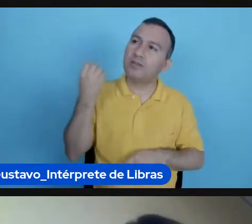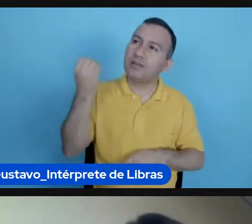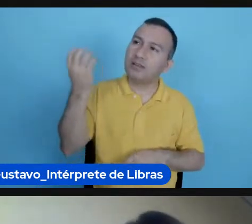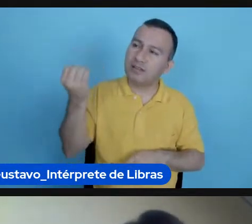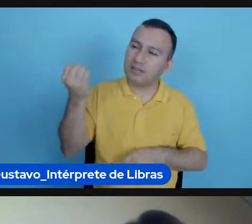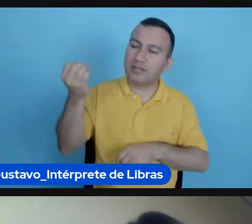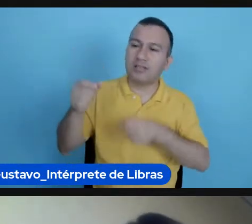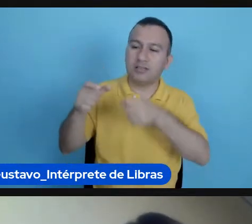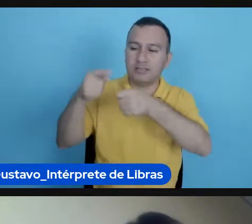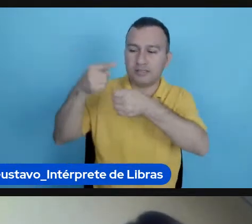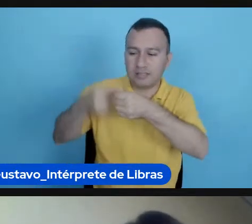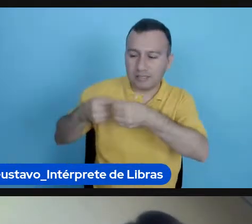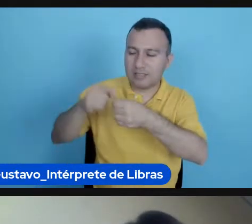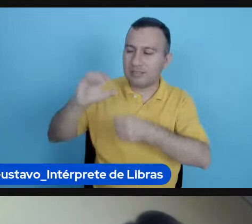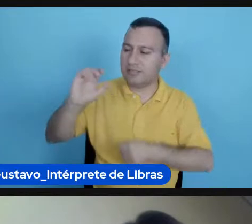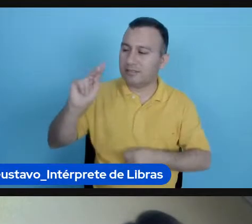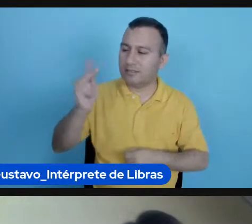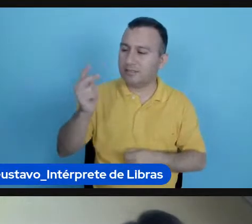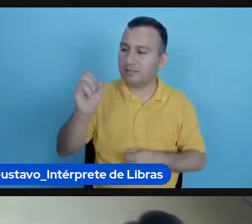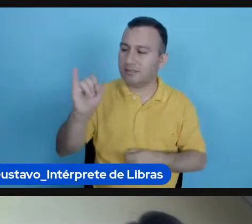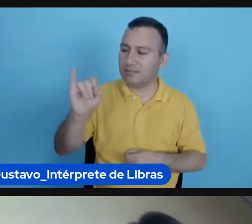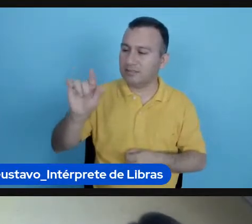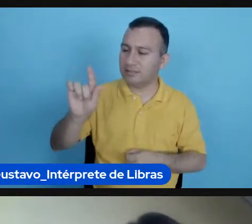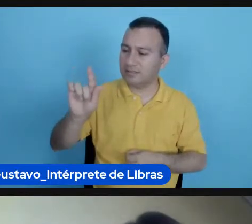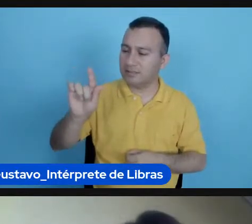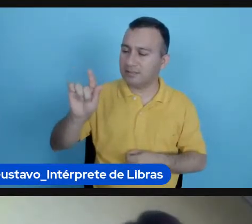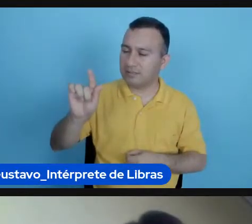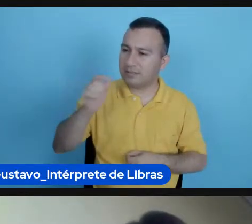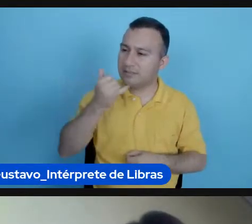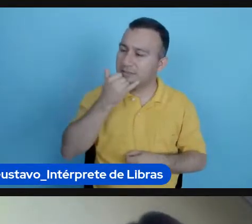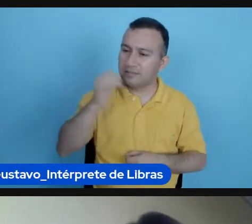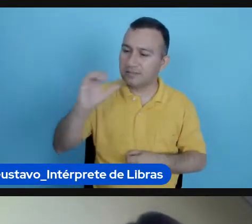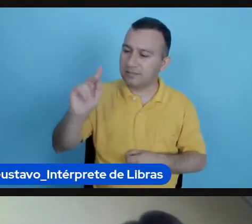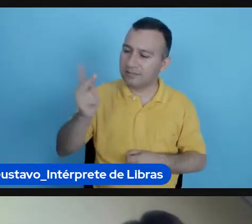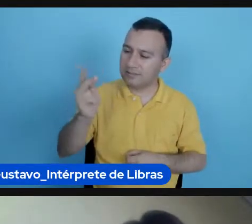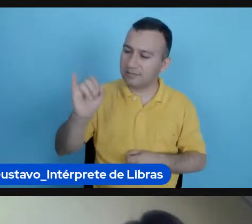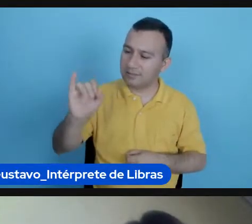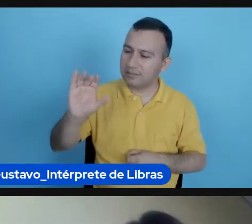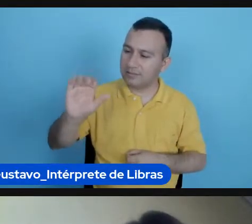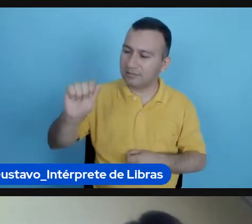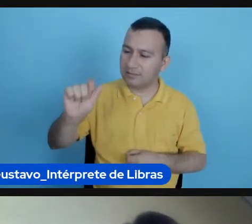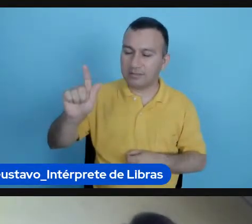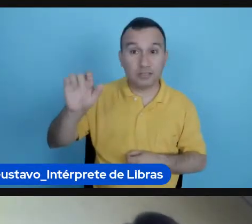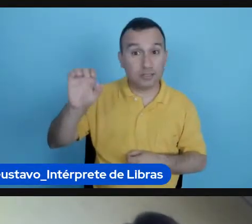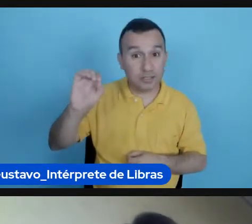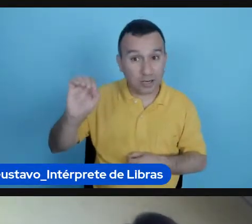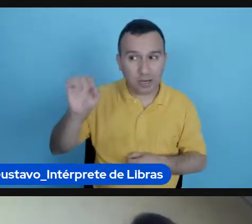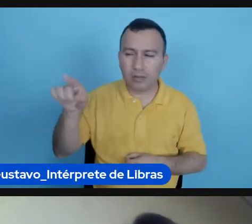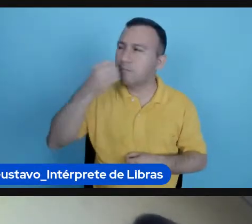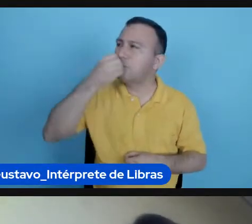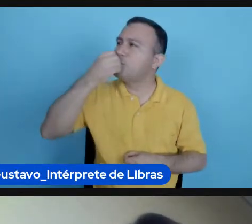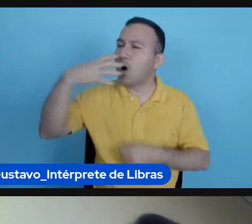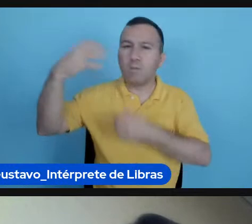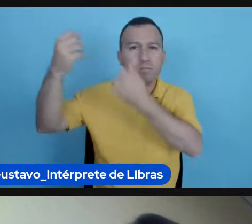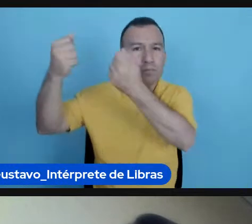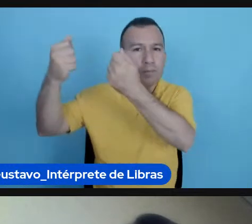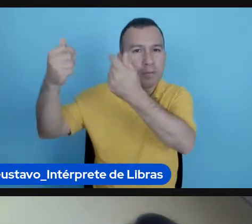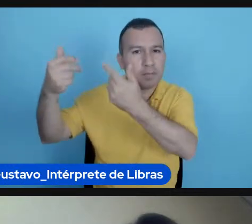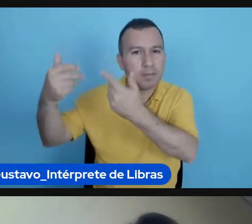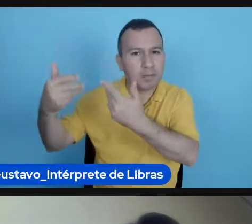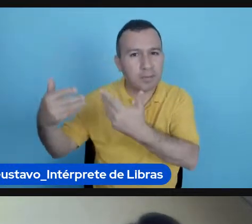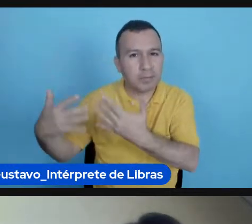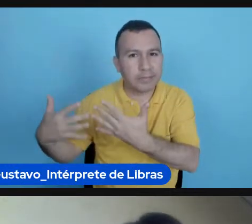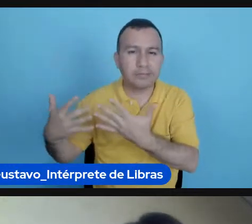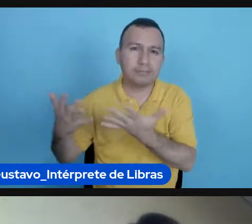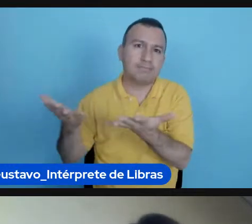um país, do seu país. Então, as políticas, as ações, sejam elas públicas ou privadas, quando você vai num restaurante que é